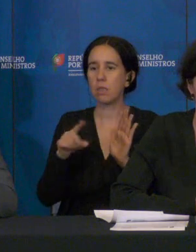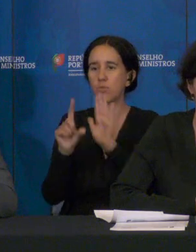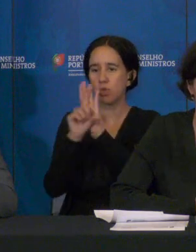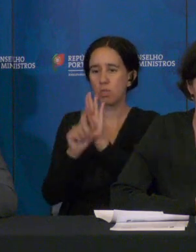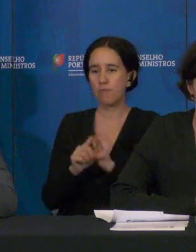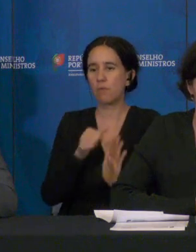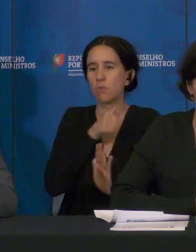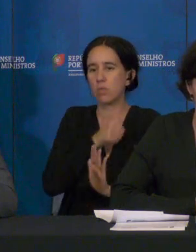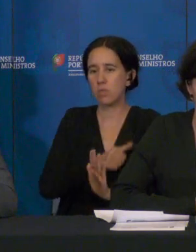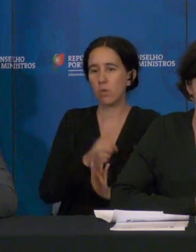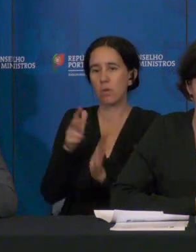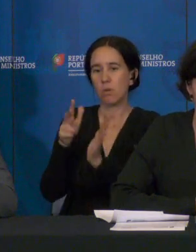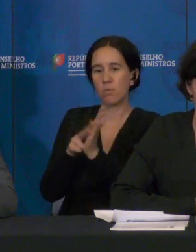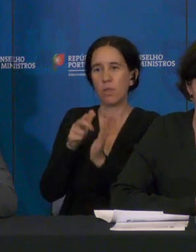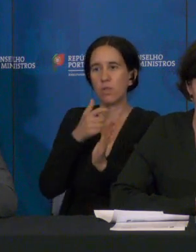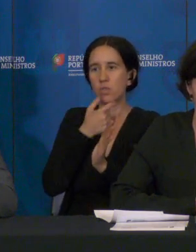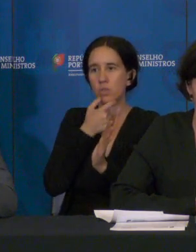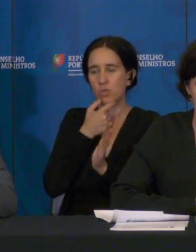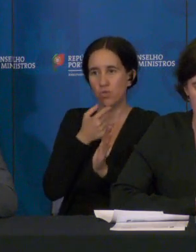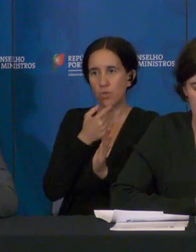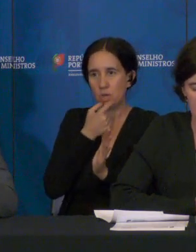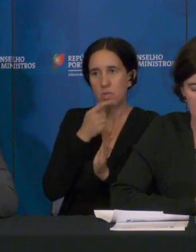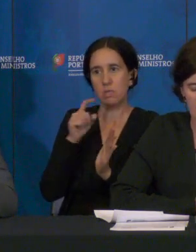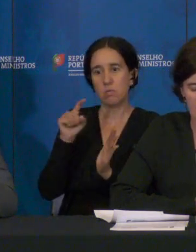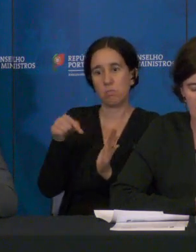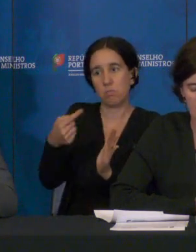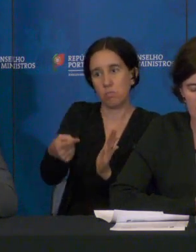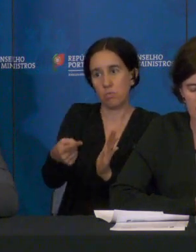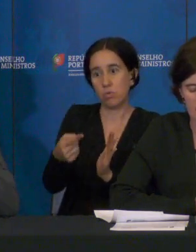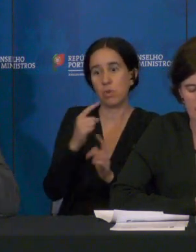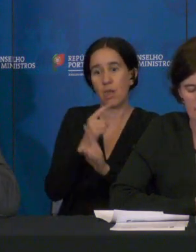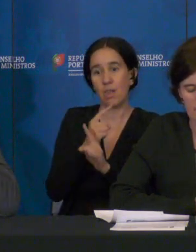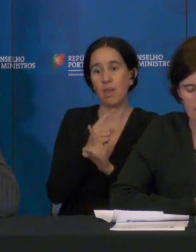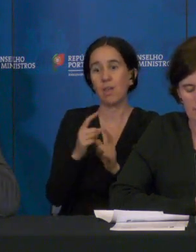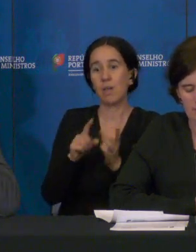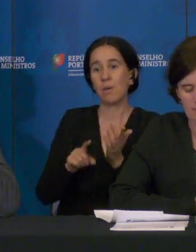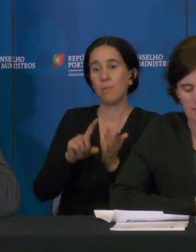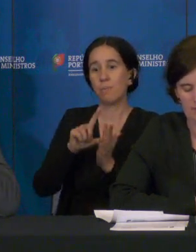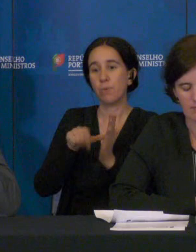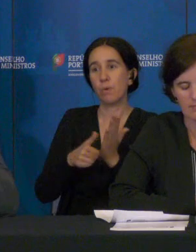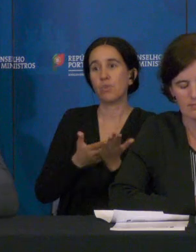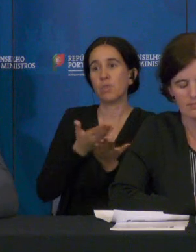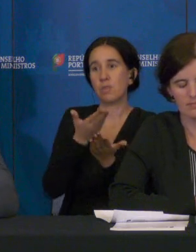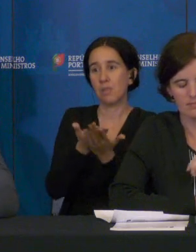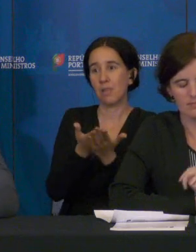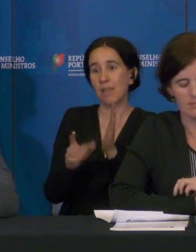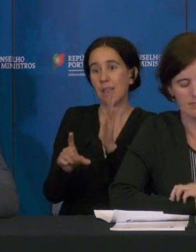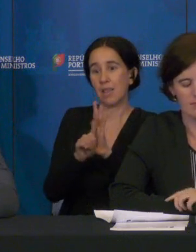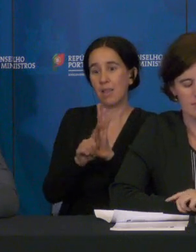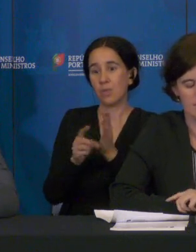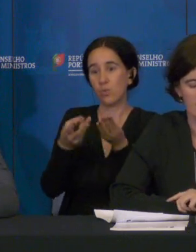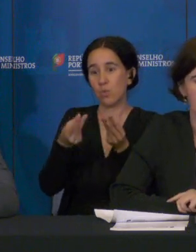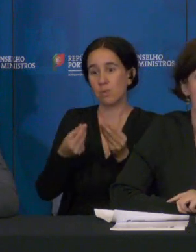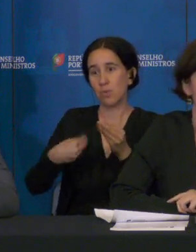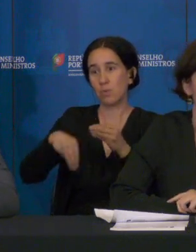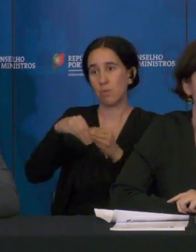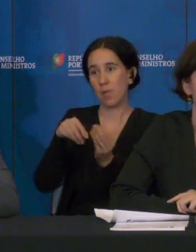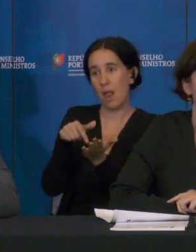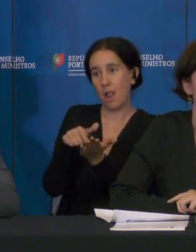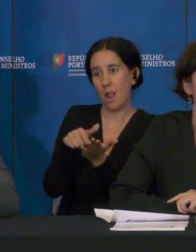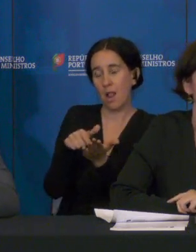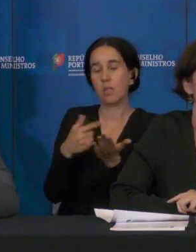legislativa aprovada, que consta da proposta de lei do orçamento suplementar e, portanto, será aprovada